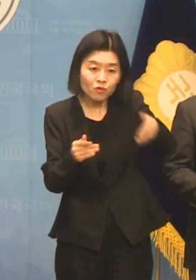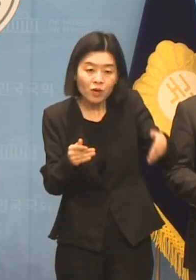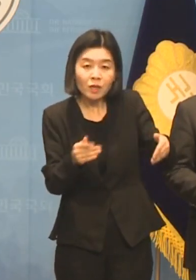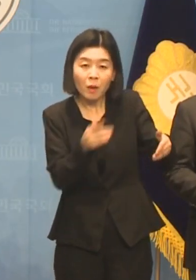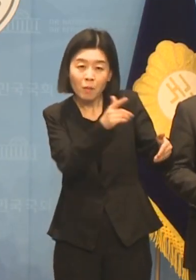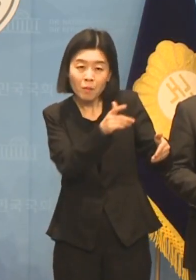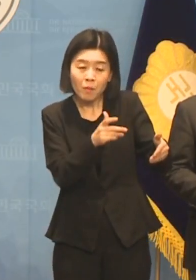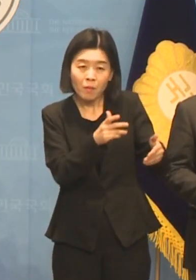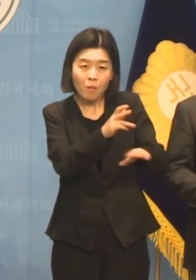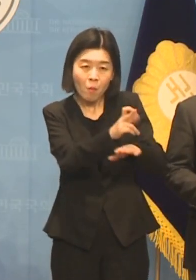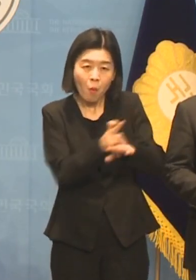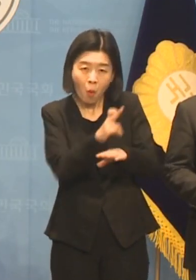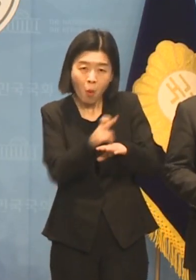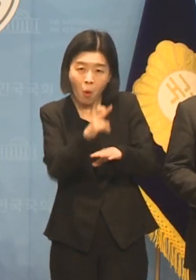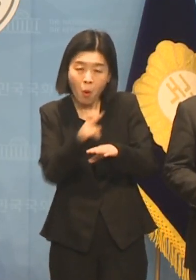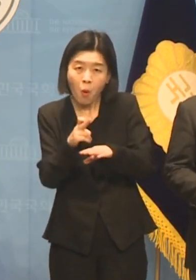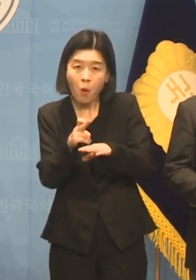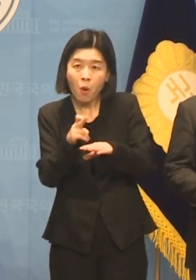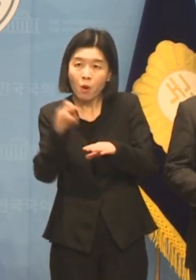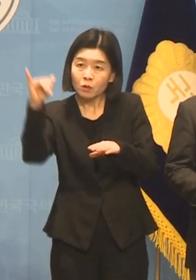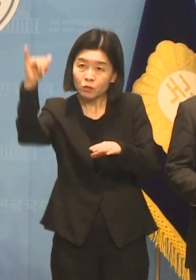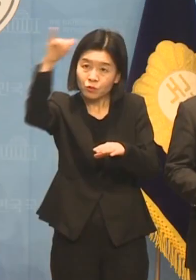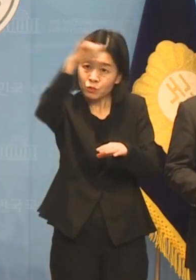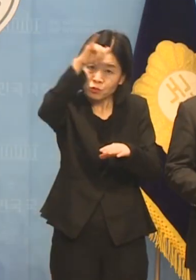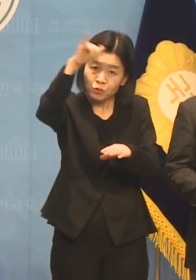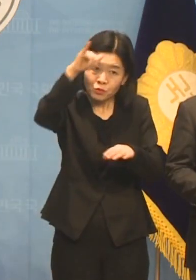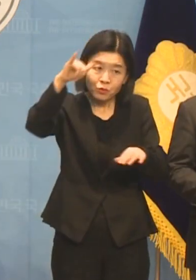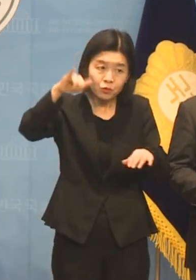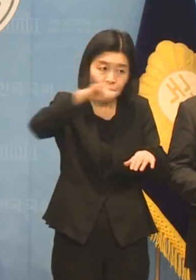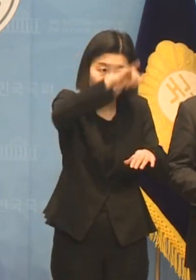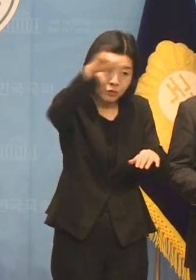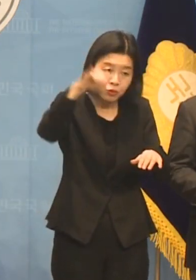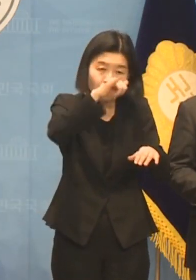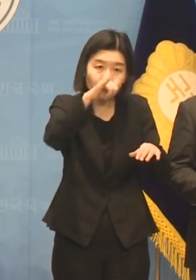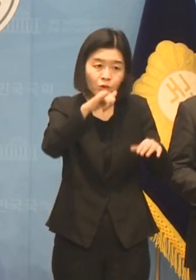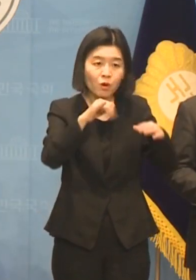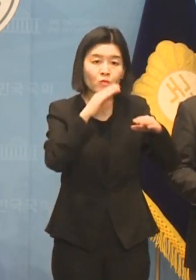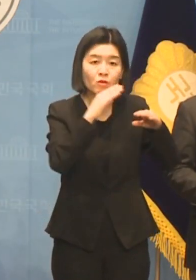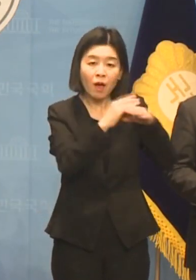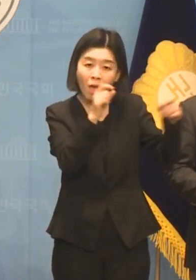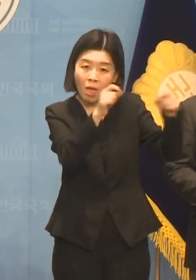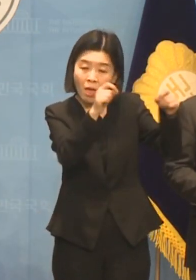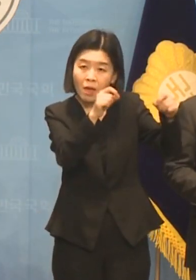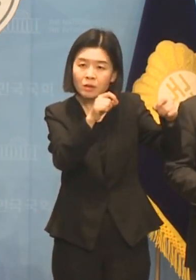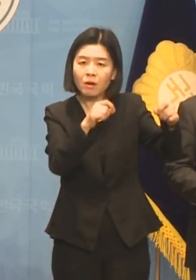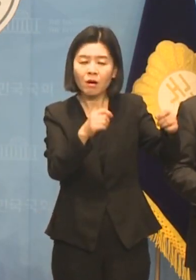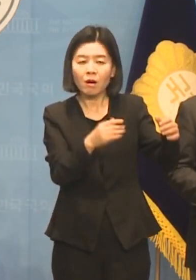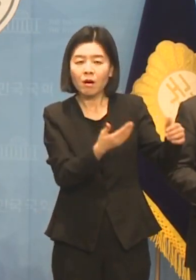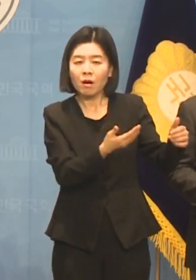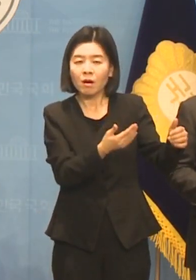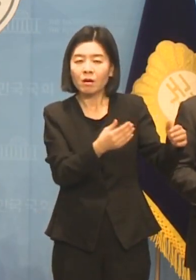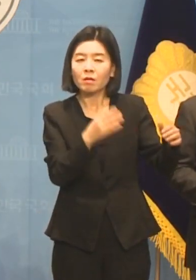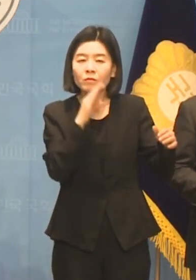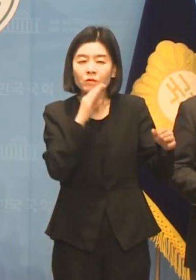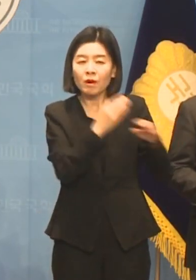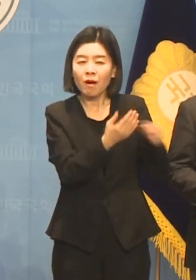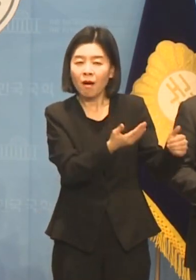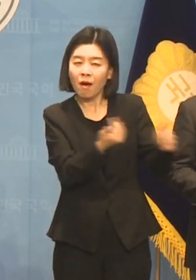아파치 헬기가 위협 비행을 수행하는 방식으로 그 도발의 폭과 범위를 확대해